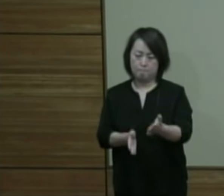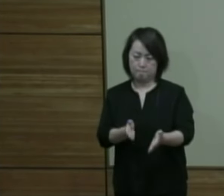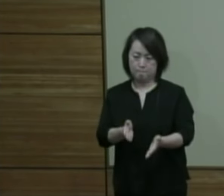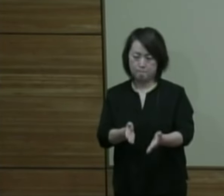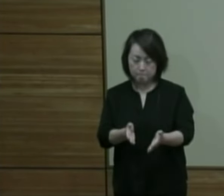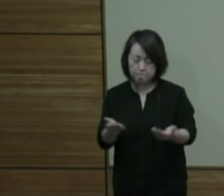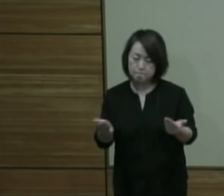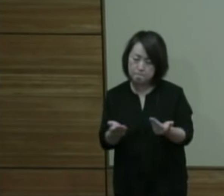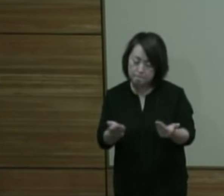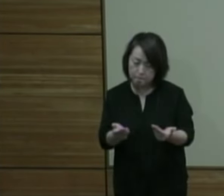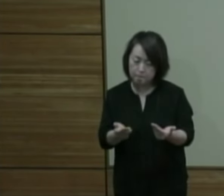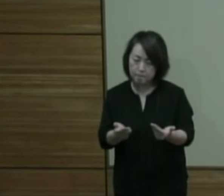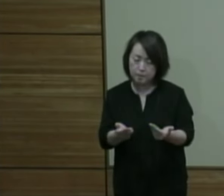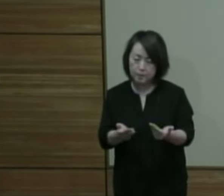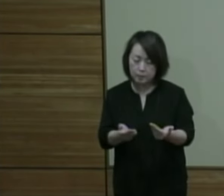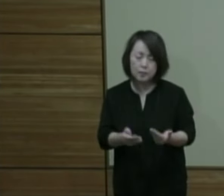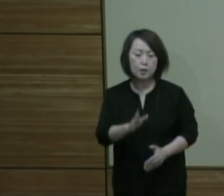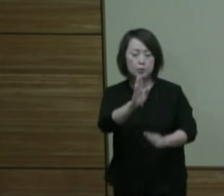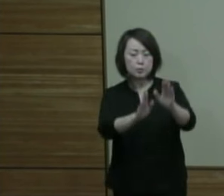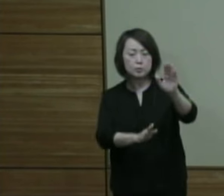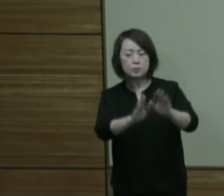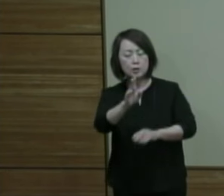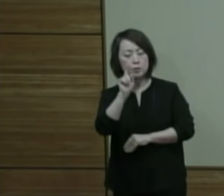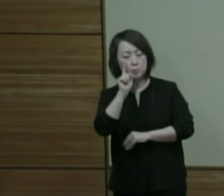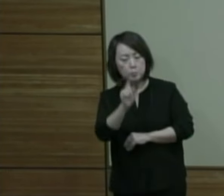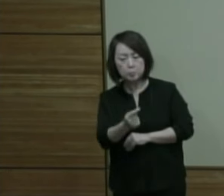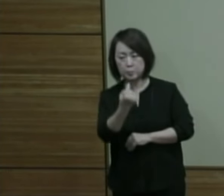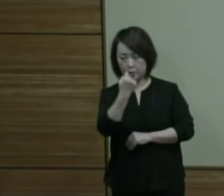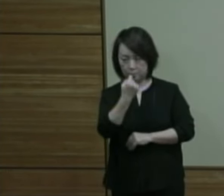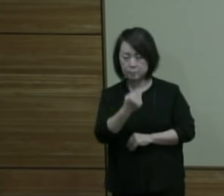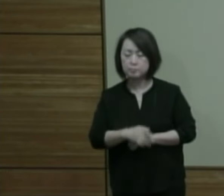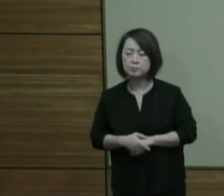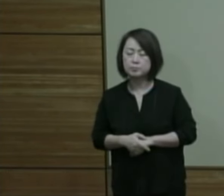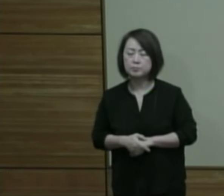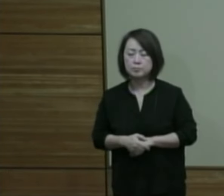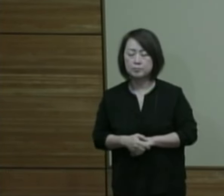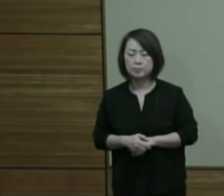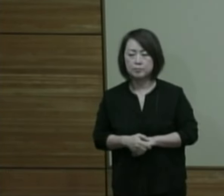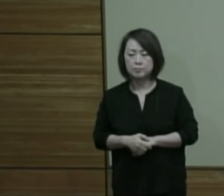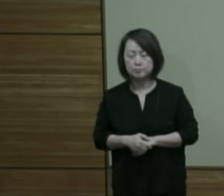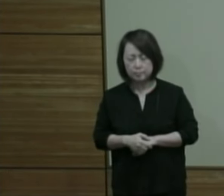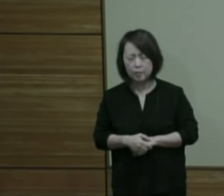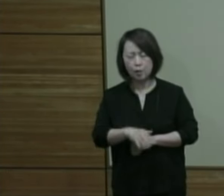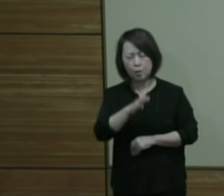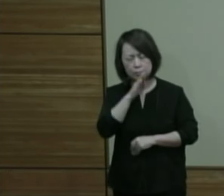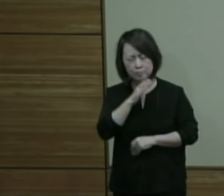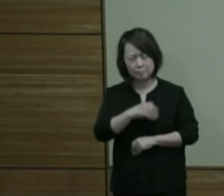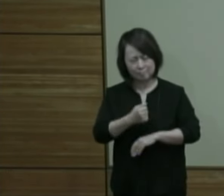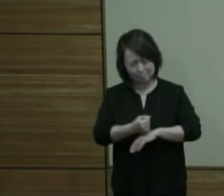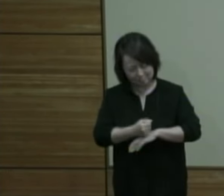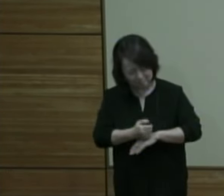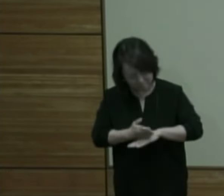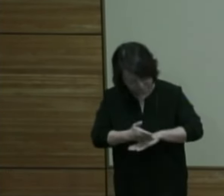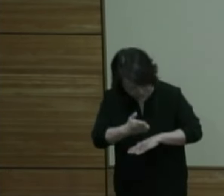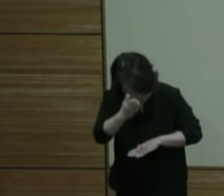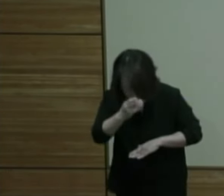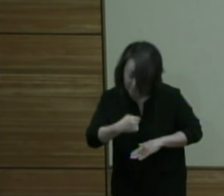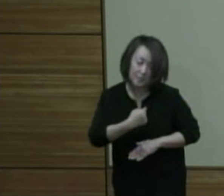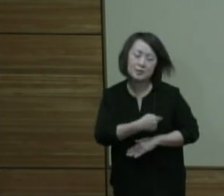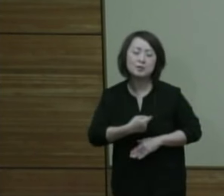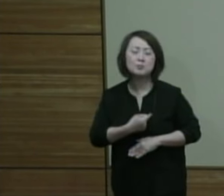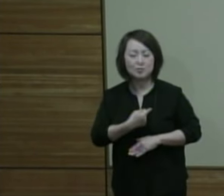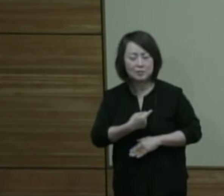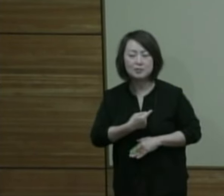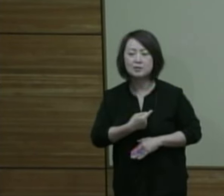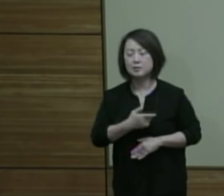お仕事をされている姿を、まあ、目の当たりにして、大変あの頭の下がる思いをした経緯があ